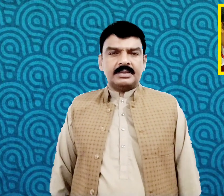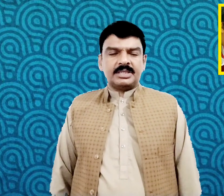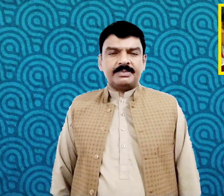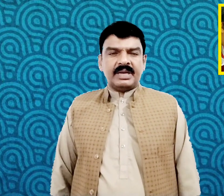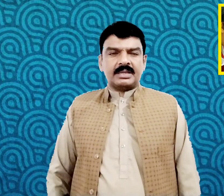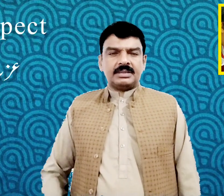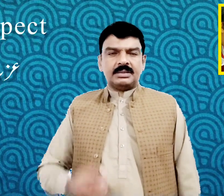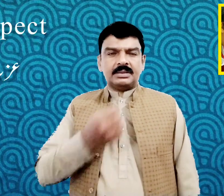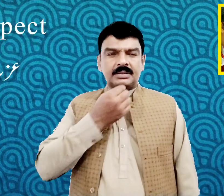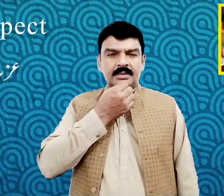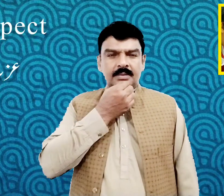रिस्पेक्ट,